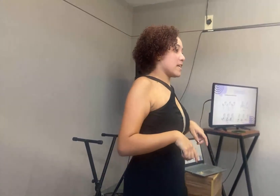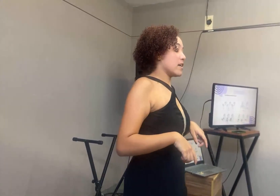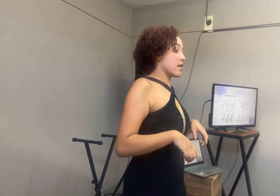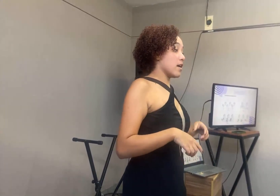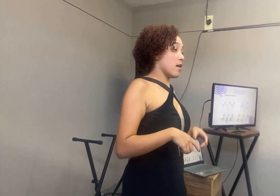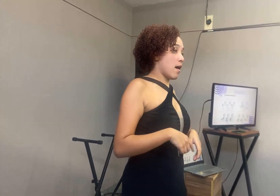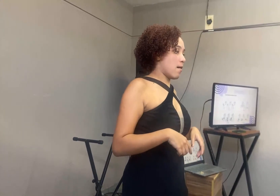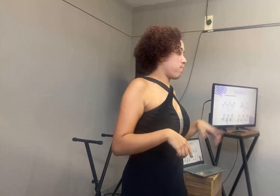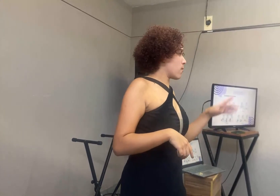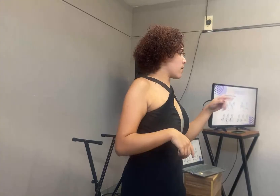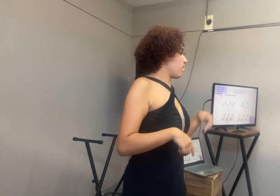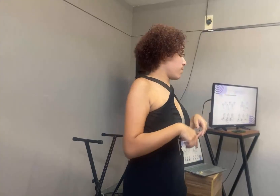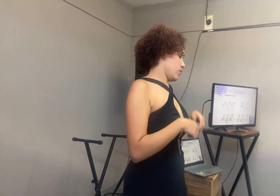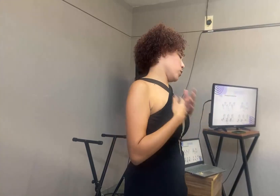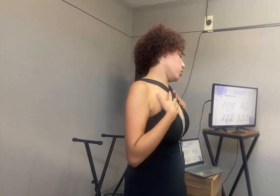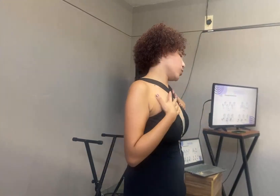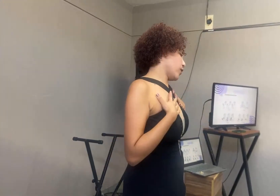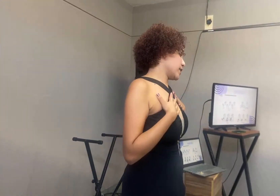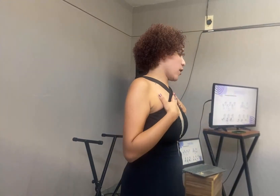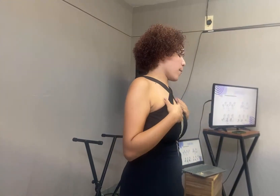Certo? Que ou se eu faço assim,